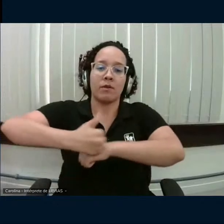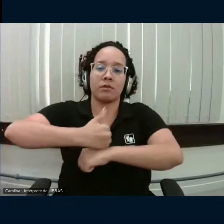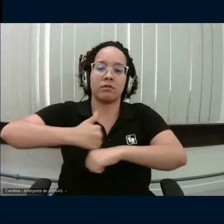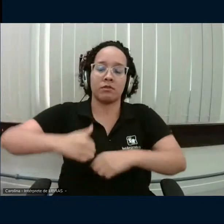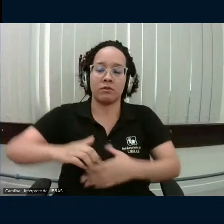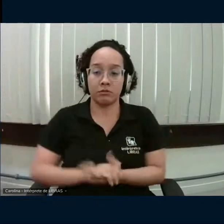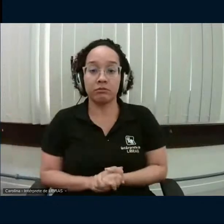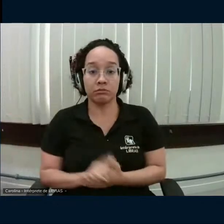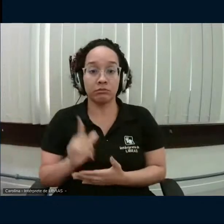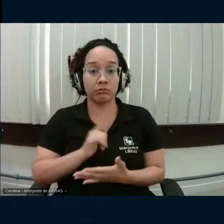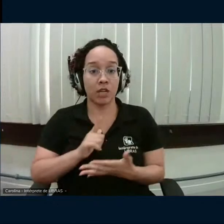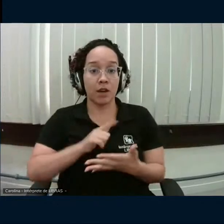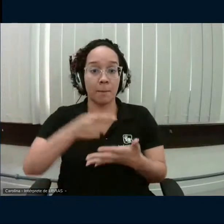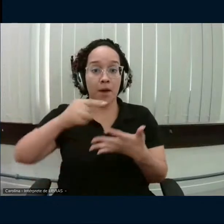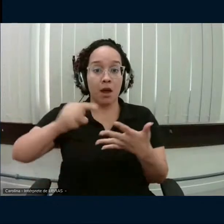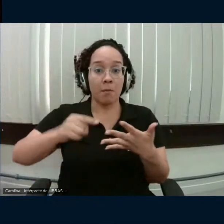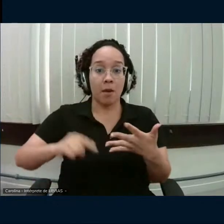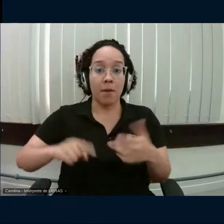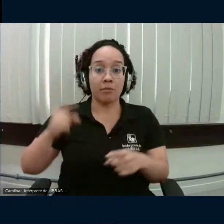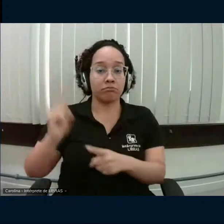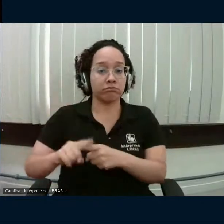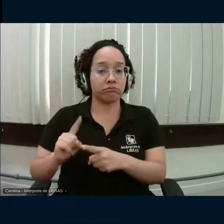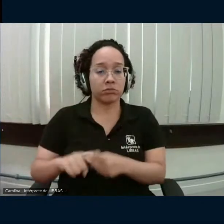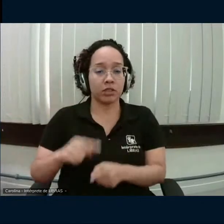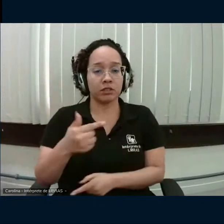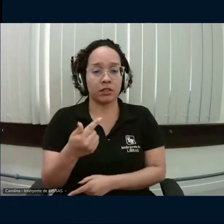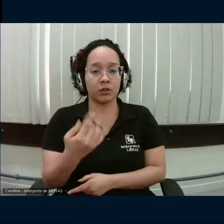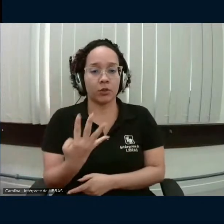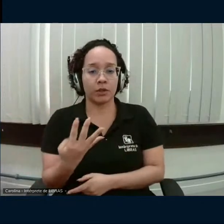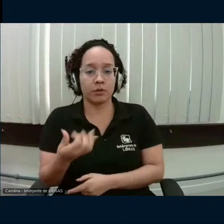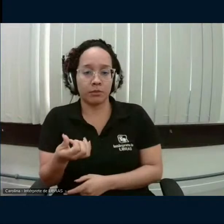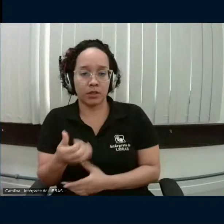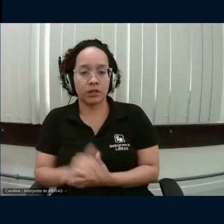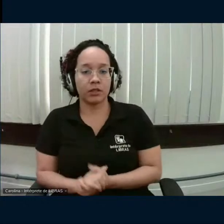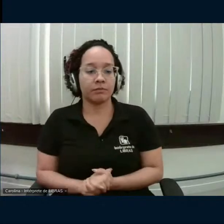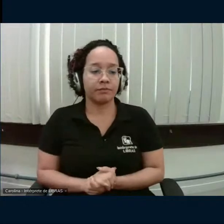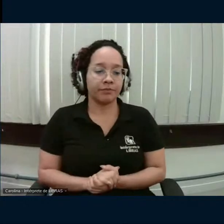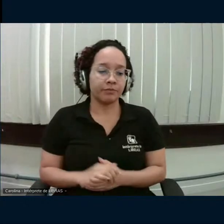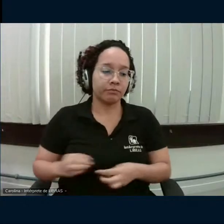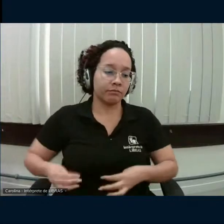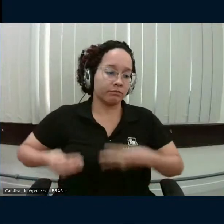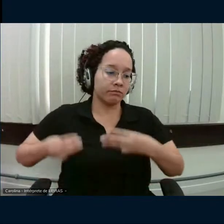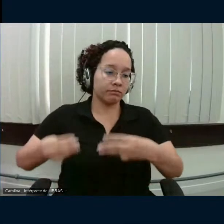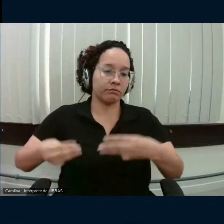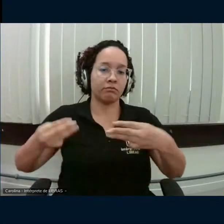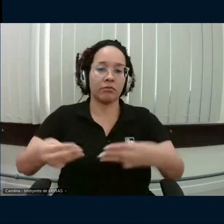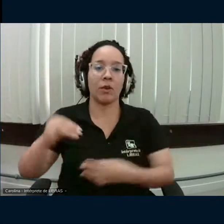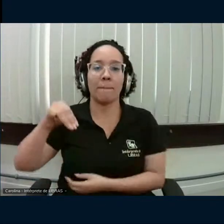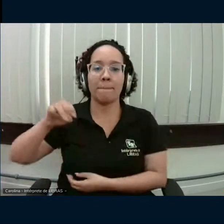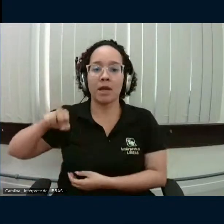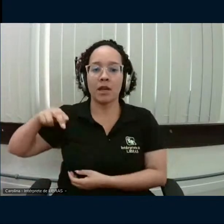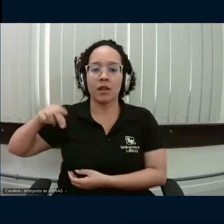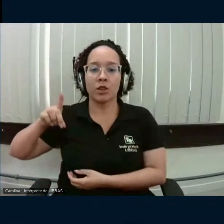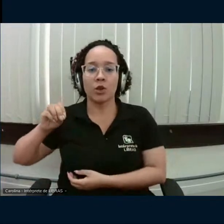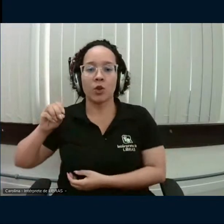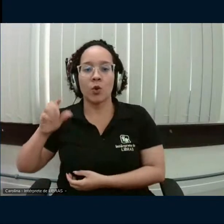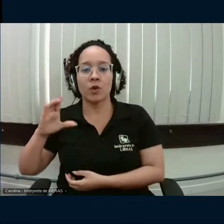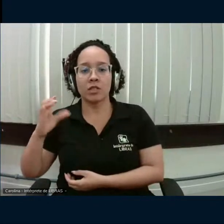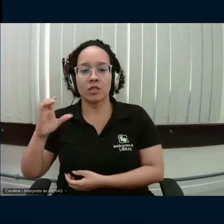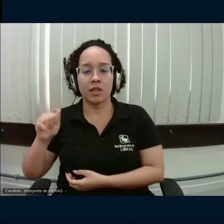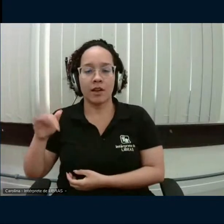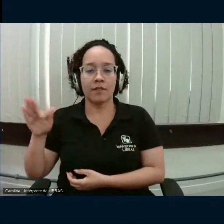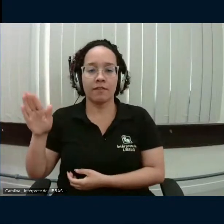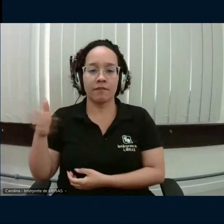da medida provisória 746, quando o Mendonça Filho era ministro do governo Temer e encaminha essa reforma,